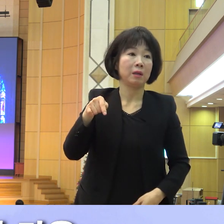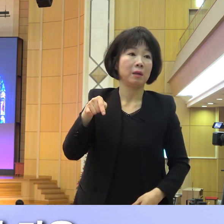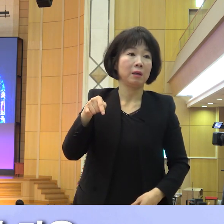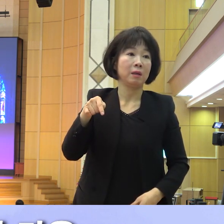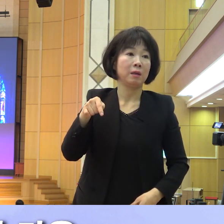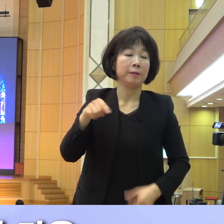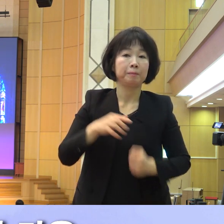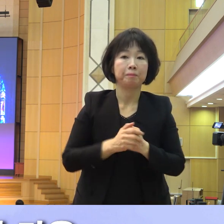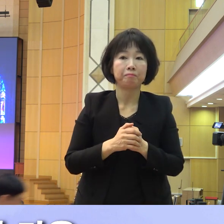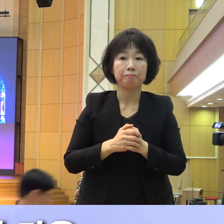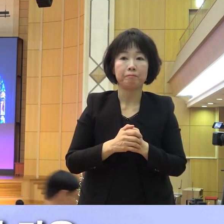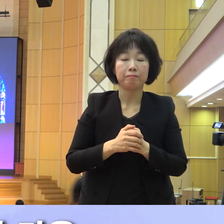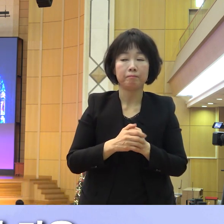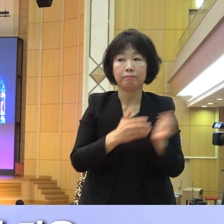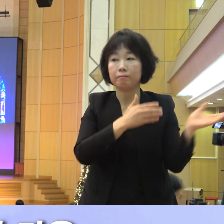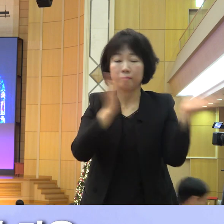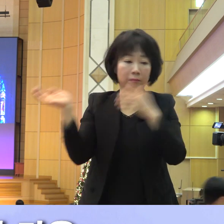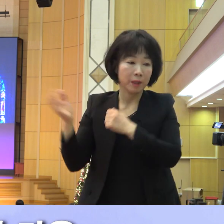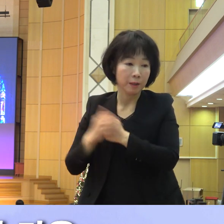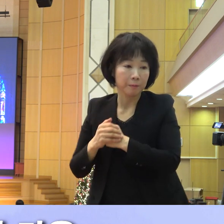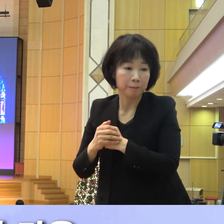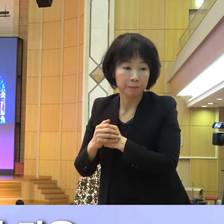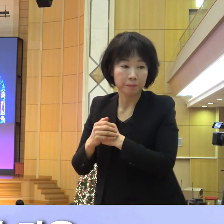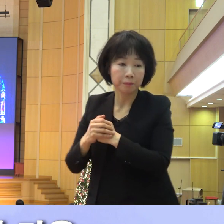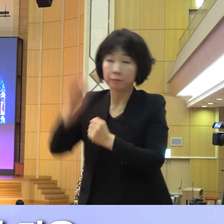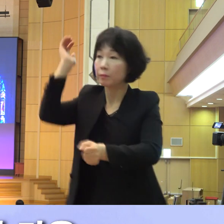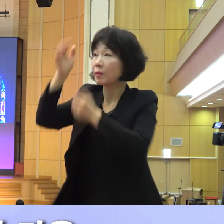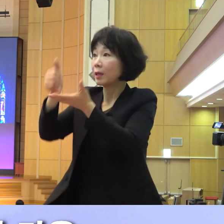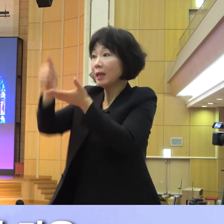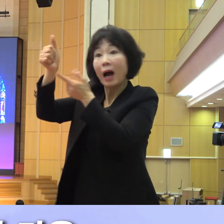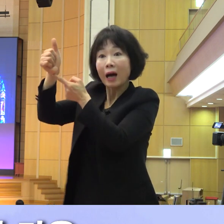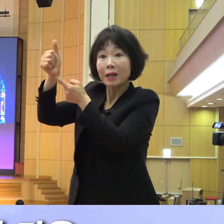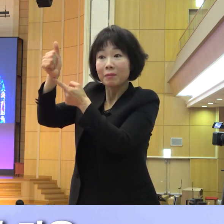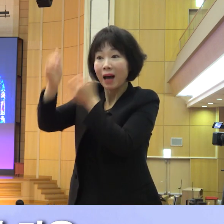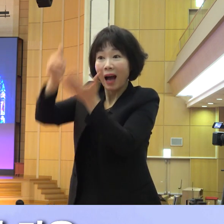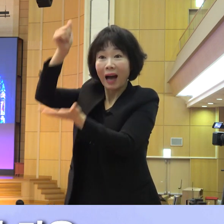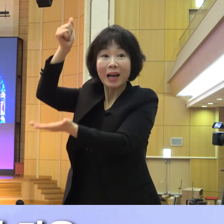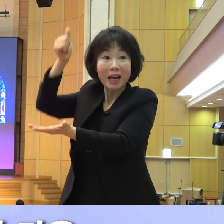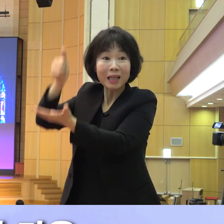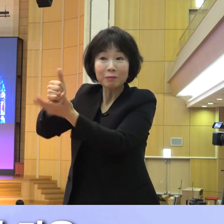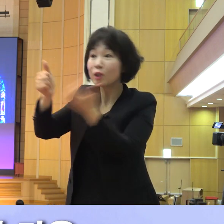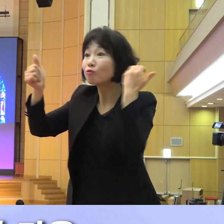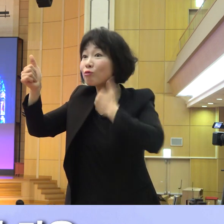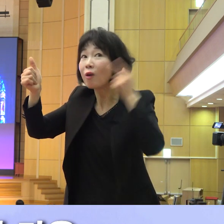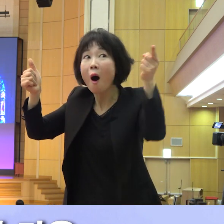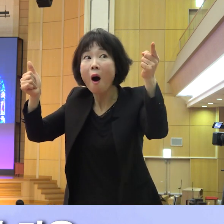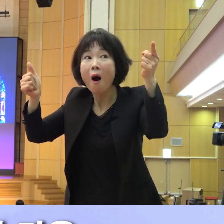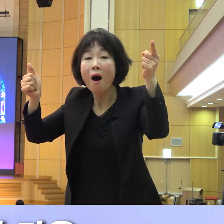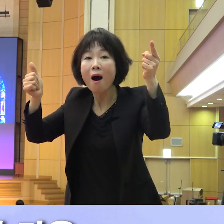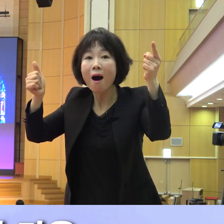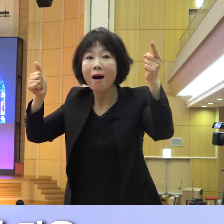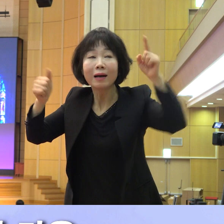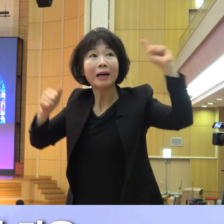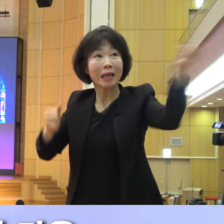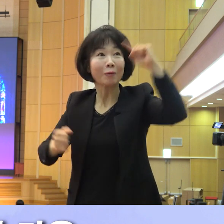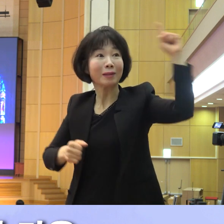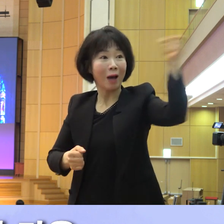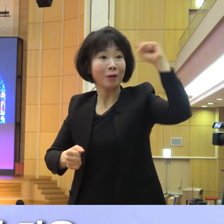사도행전 13장 22절 말씀 보면 하나님이 다윗을 만나니 그